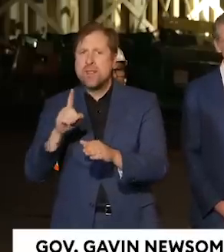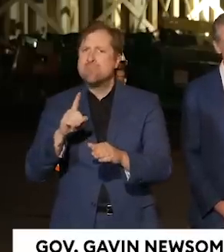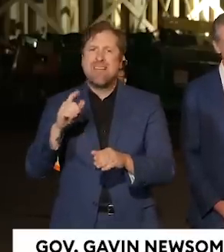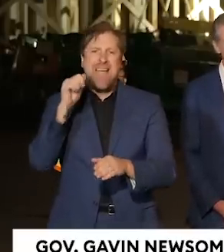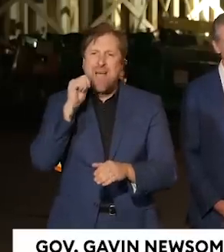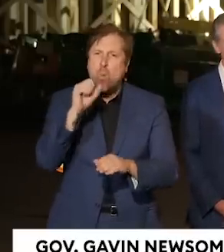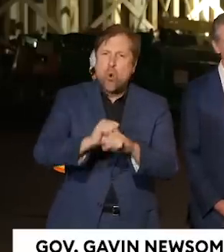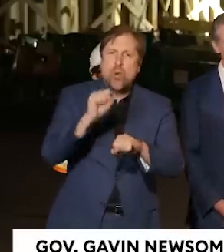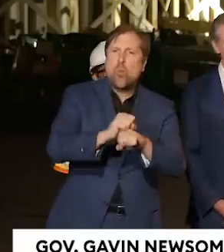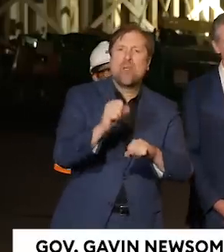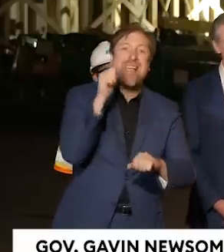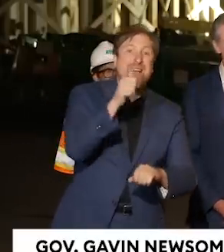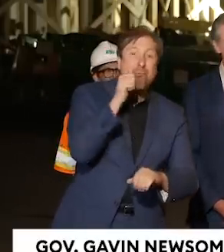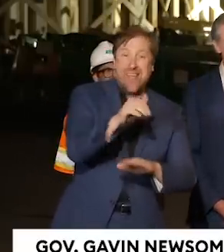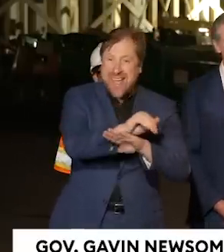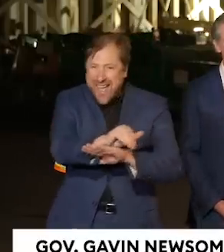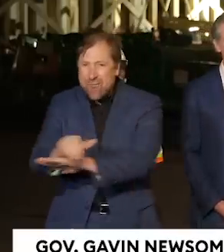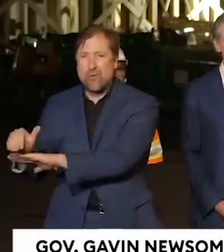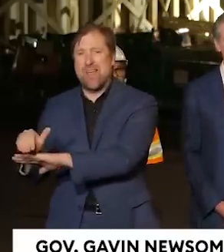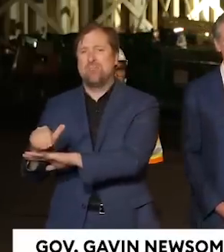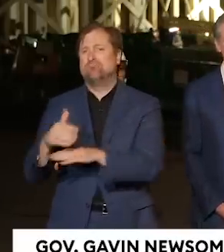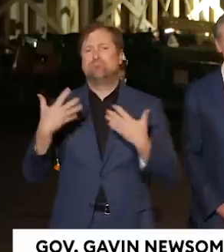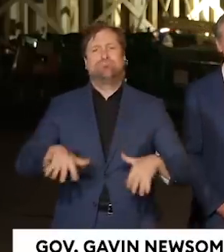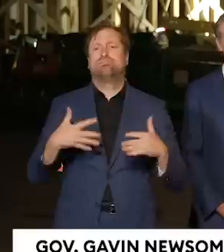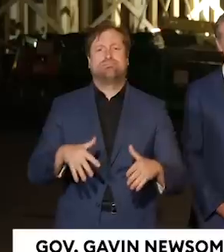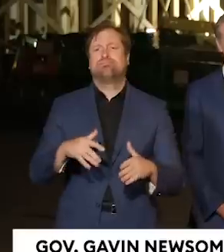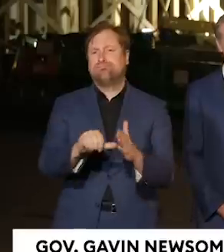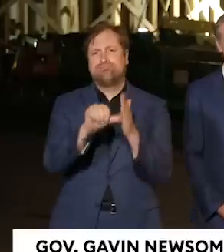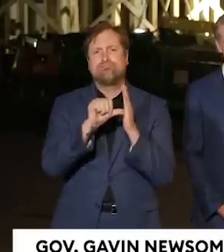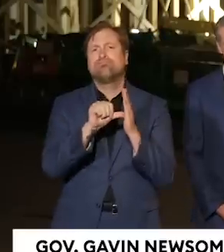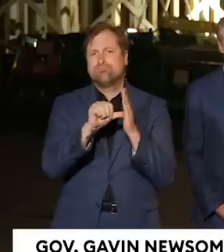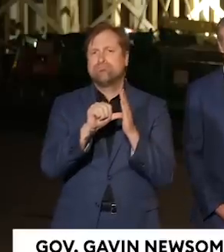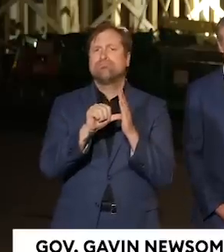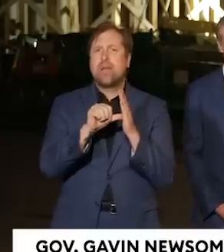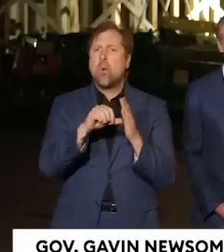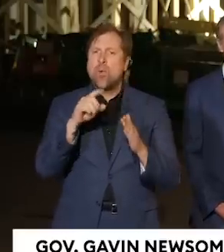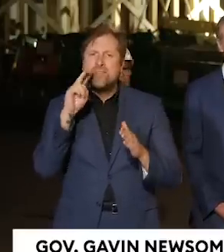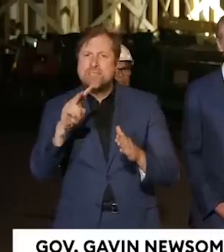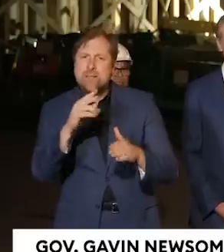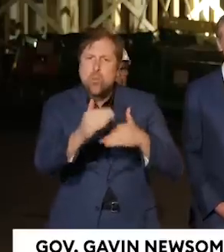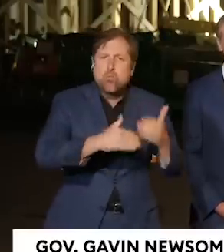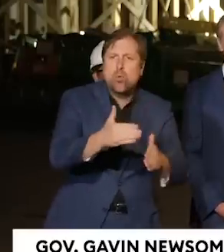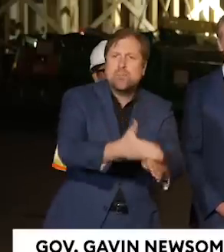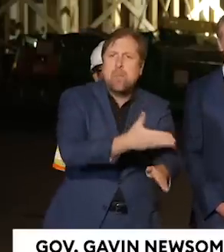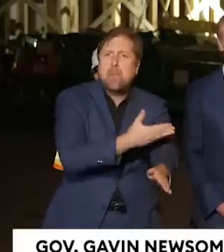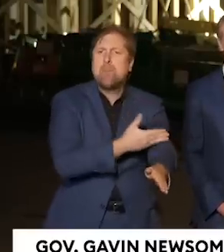y noche, cada día. Ellos han mostrado un progreso notable en los últimos